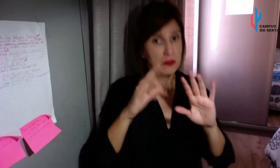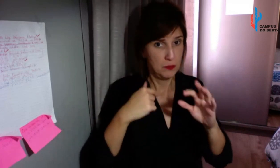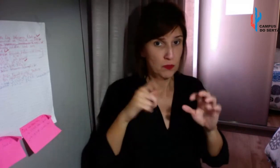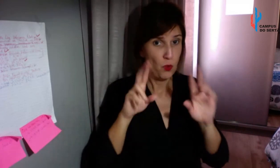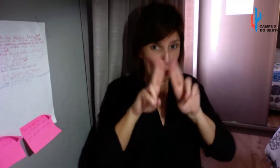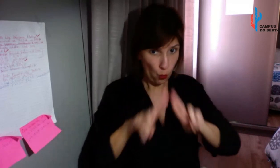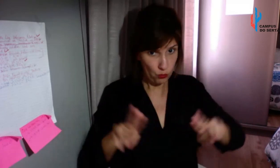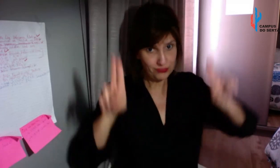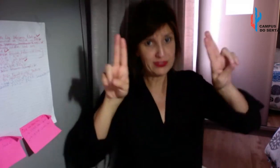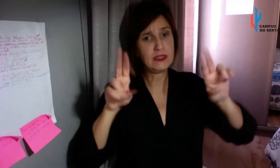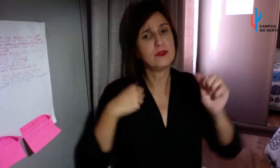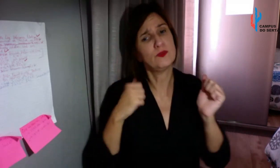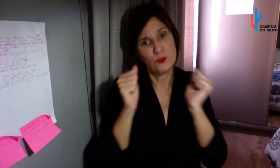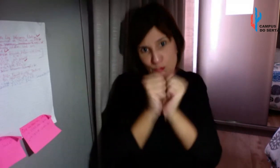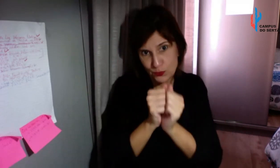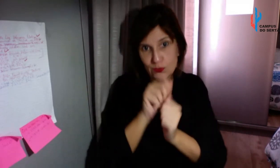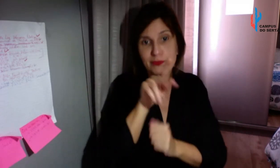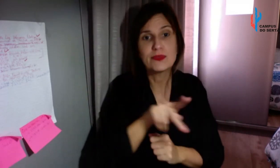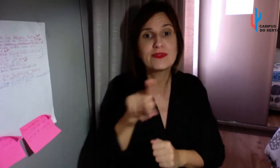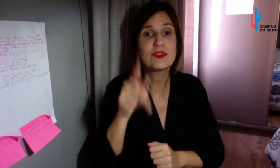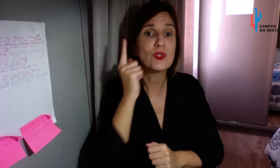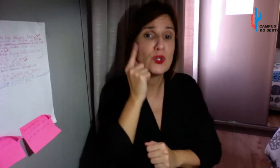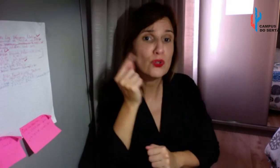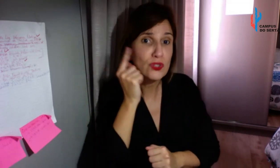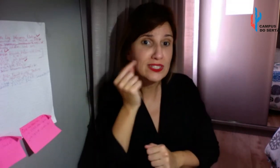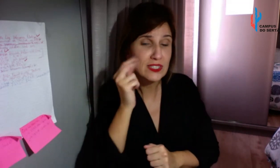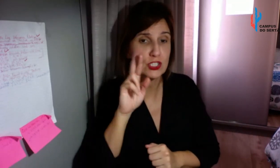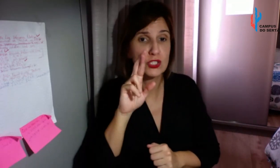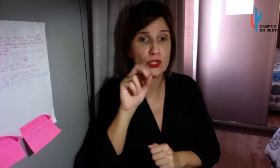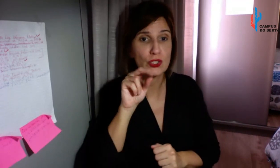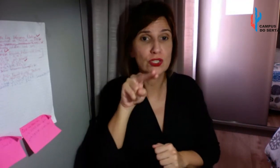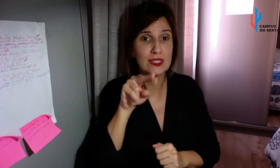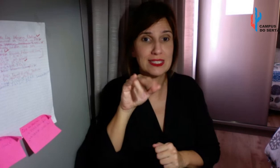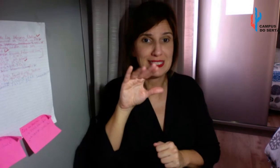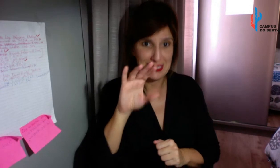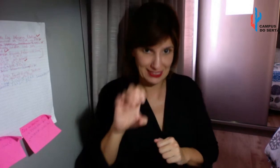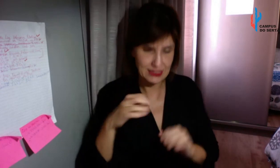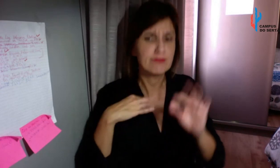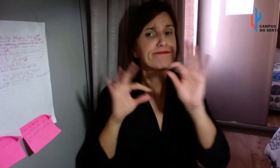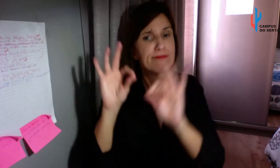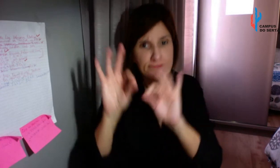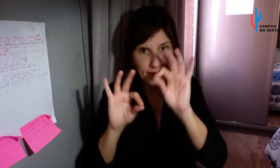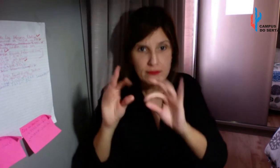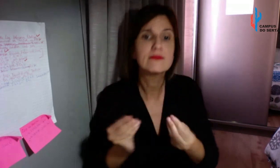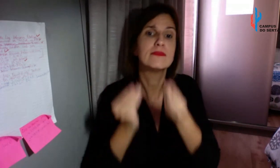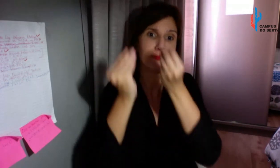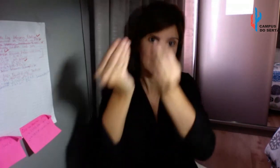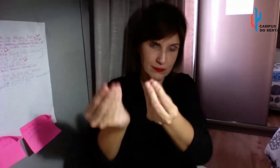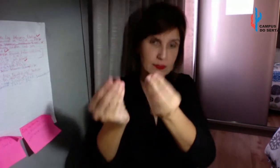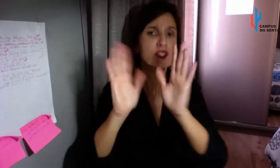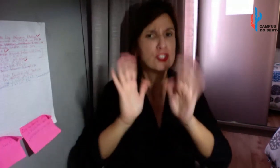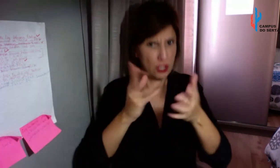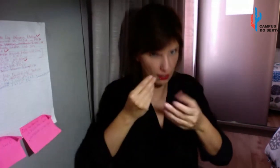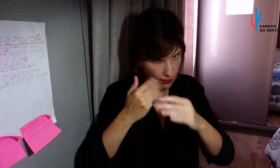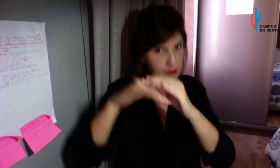tem falado da questão dessa formação complementar. Na UFSC, nós, juntamente com a professora Ronice,